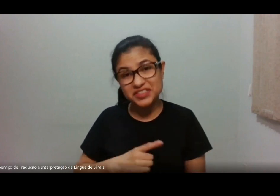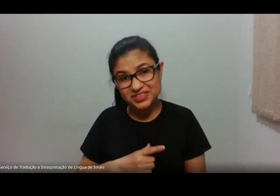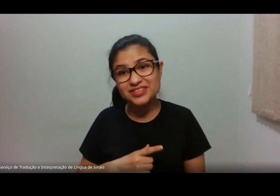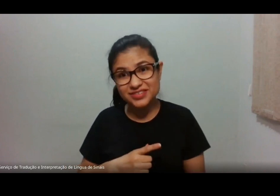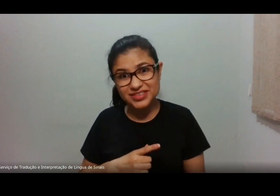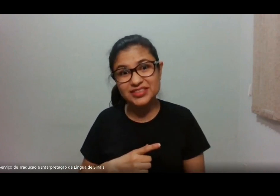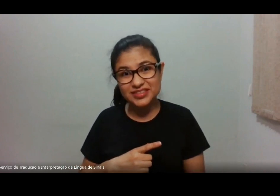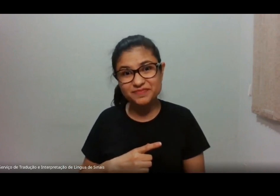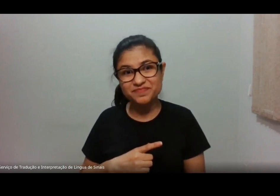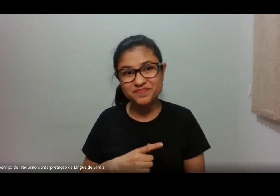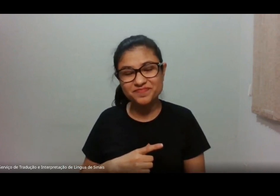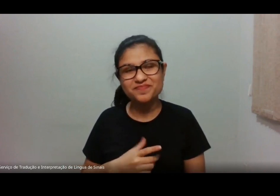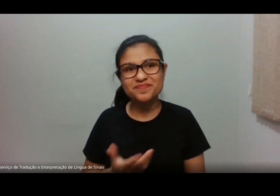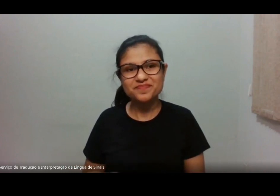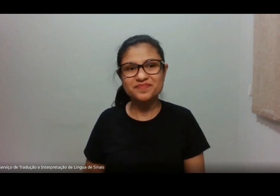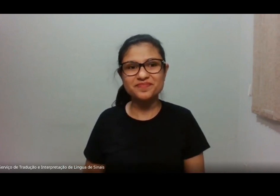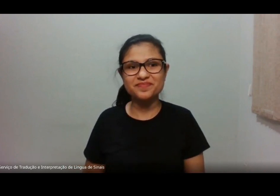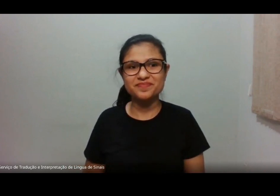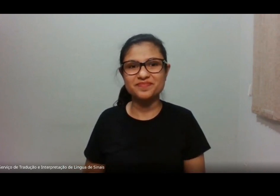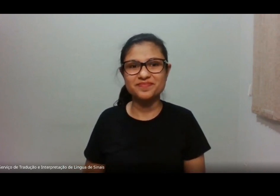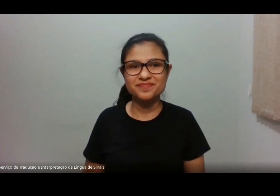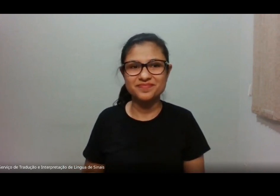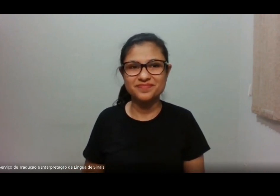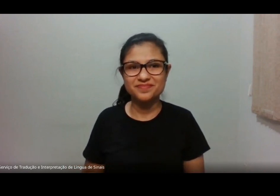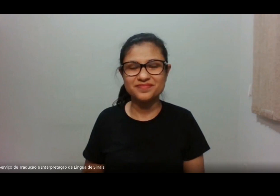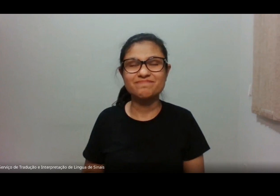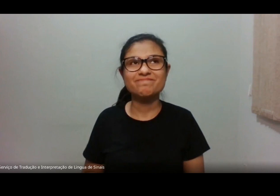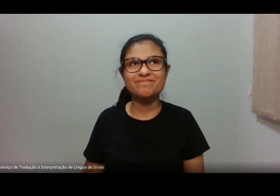gente, enfim,